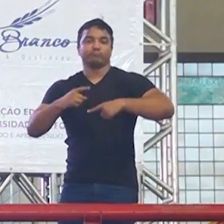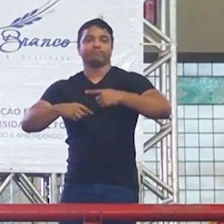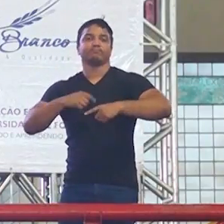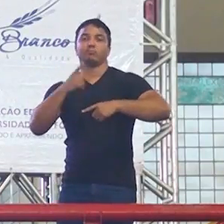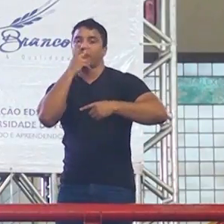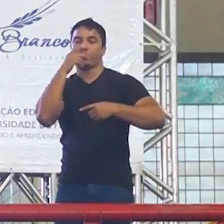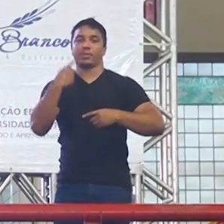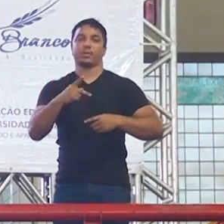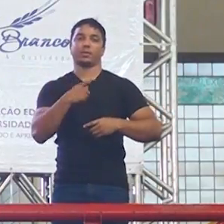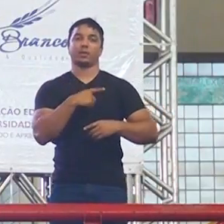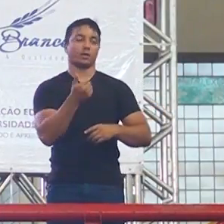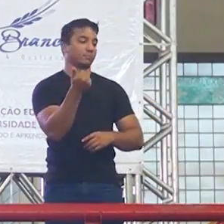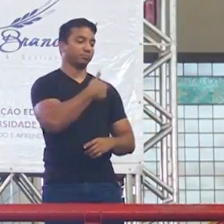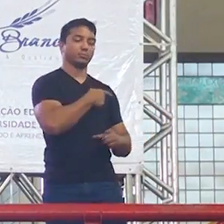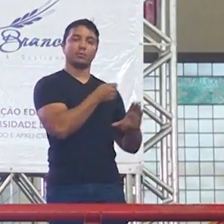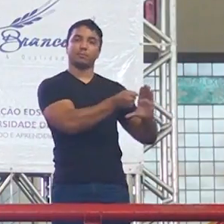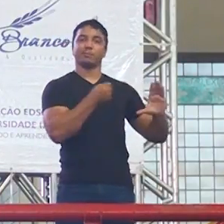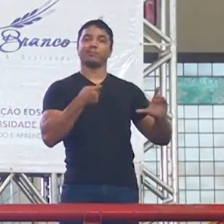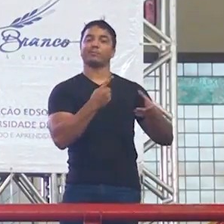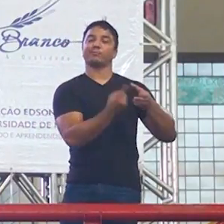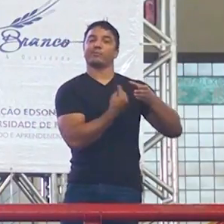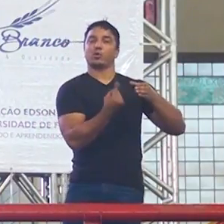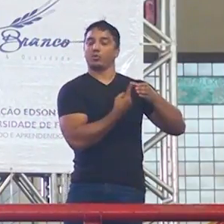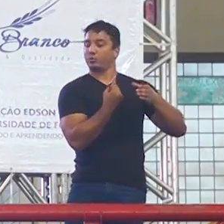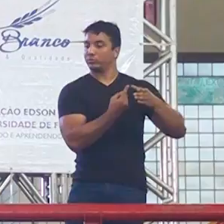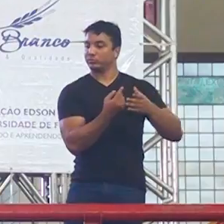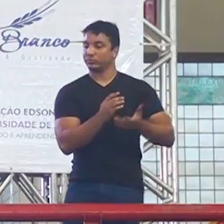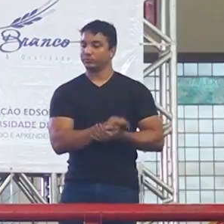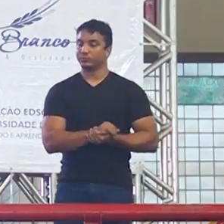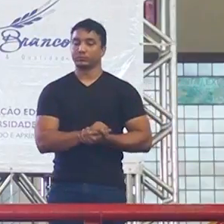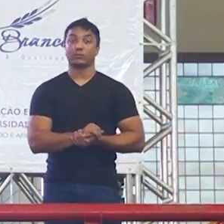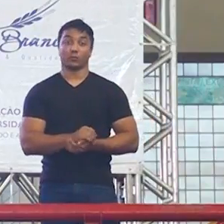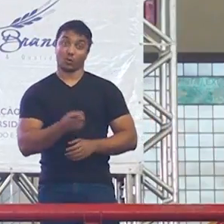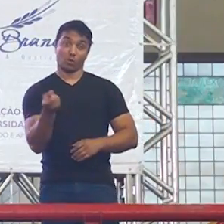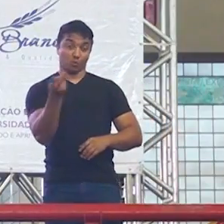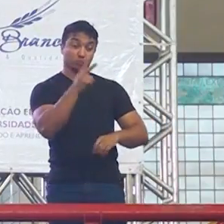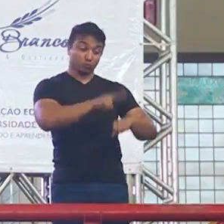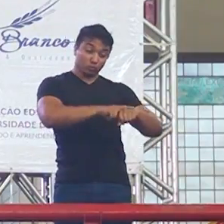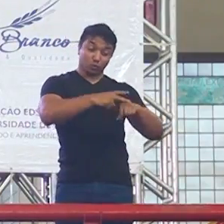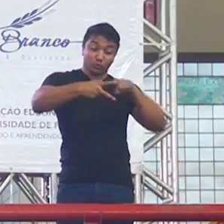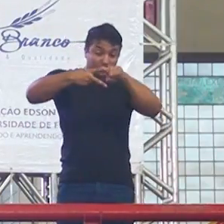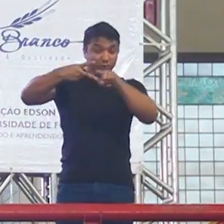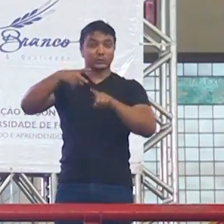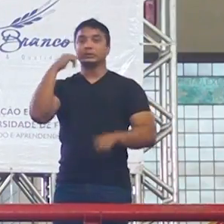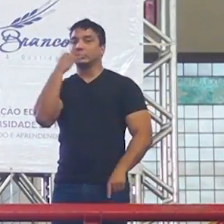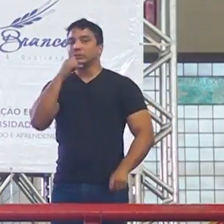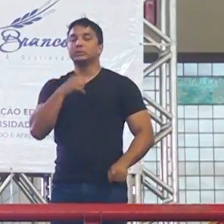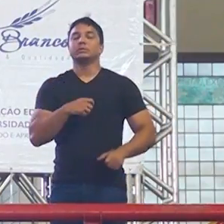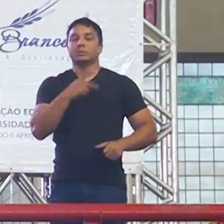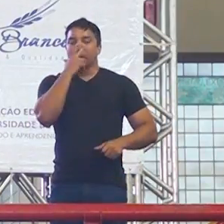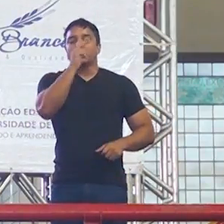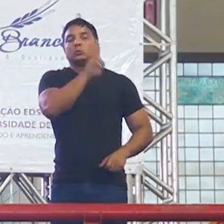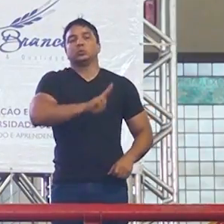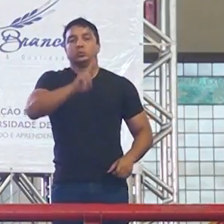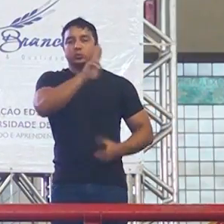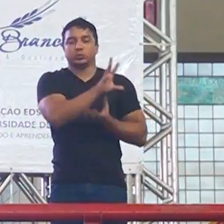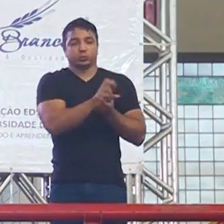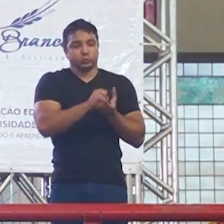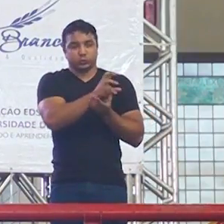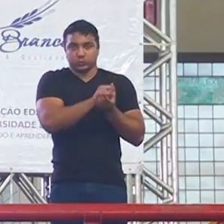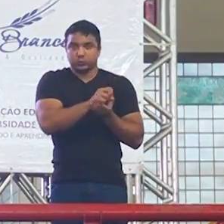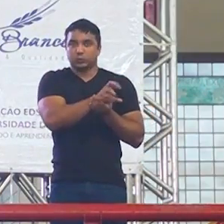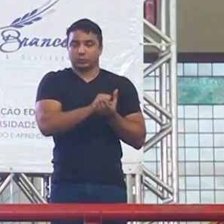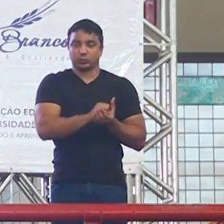Fui claro ou não? Fui claro? Apesar dos dois, pessoal, gastarem muita energia, mas o ferro gasta